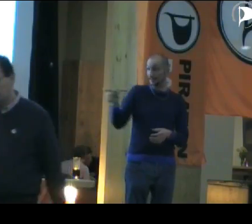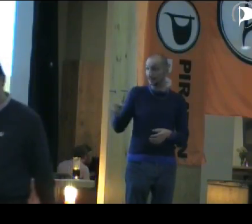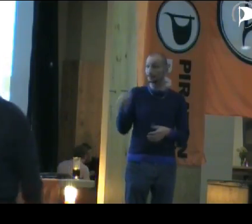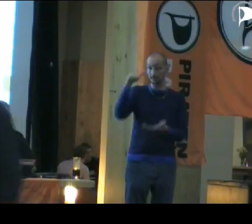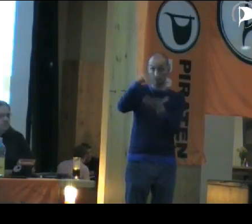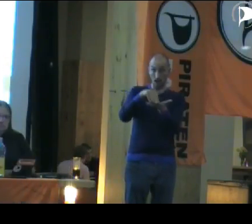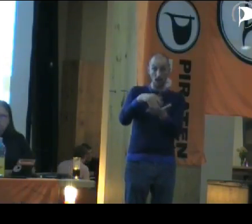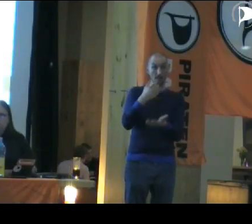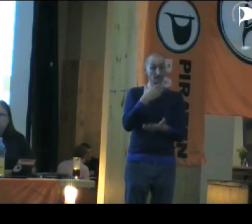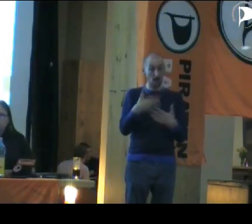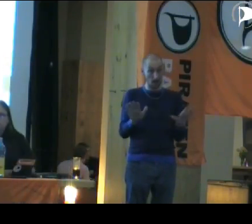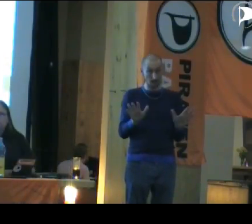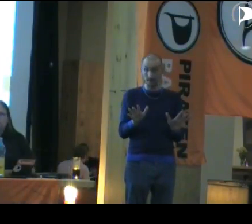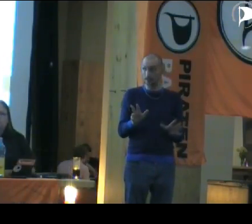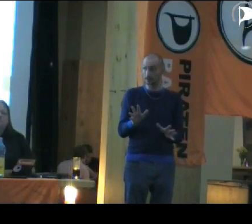rechnungsprüfers